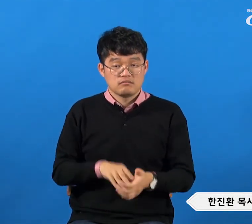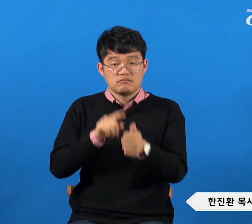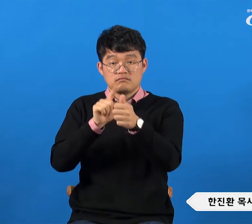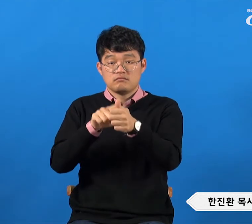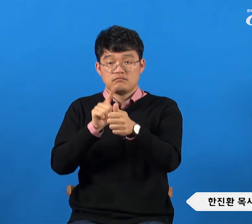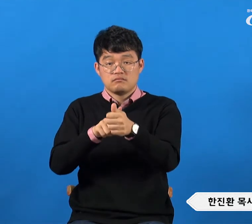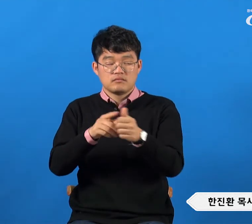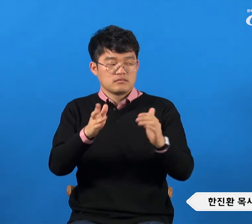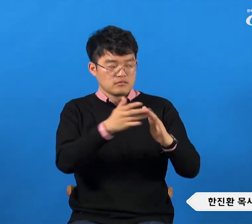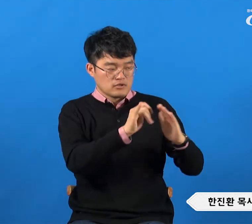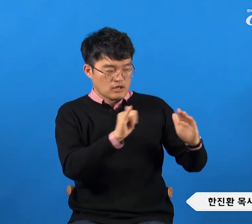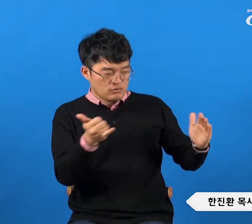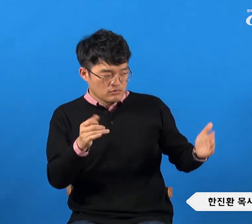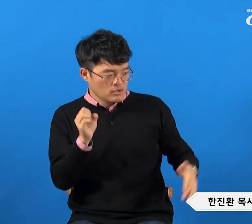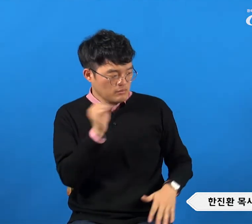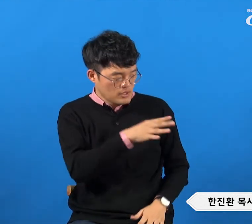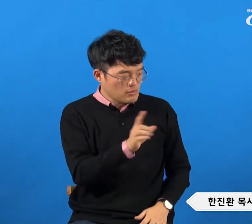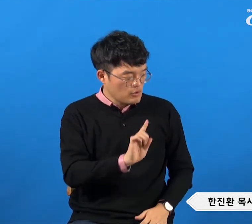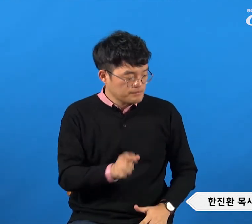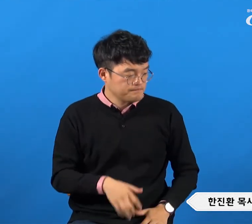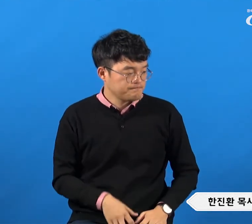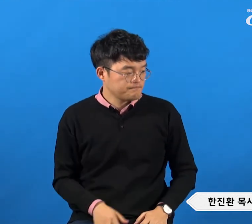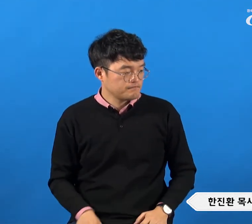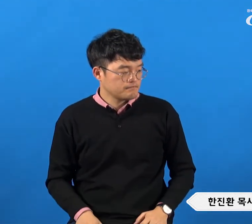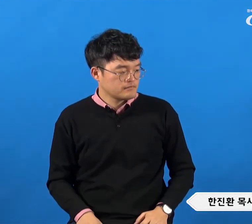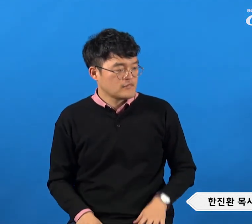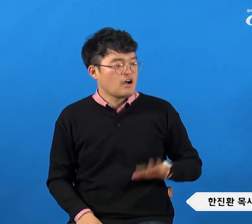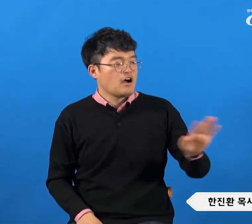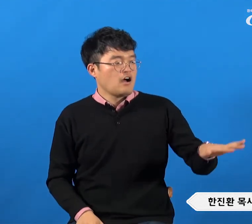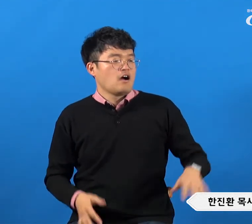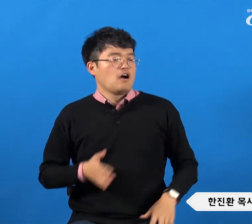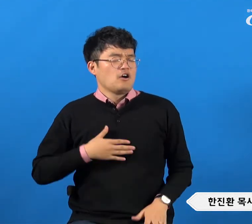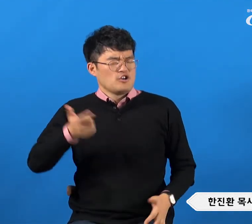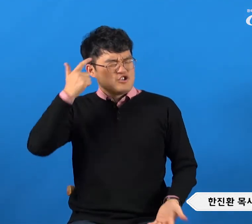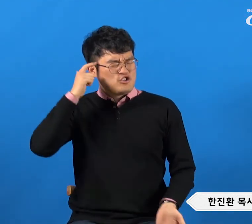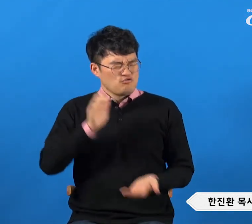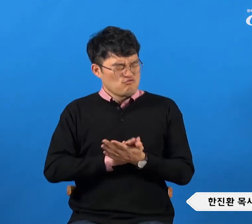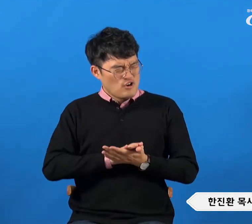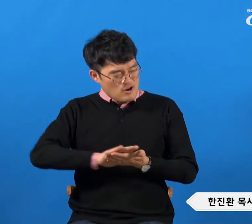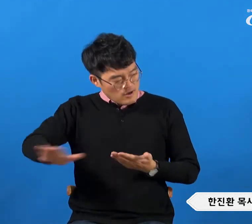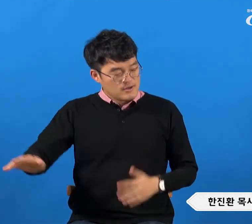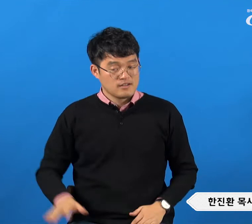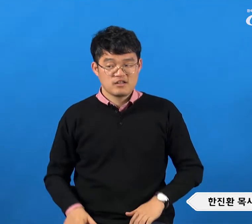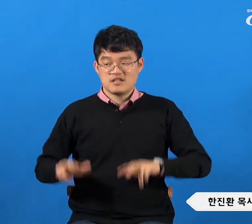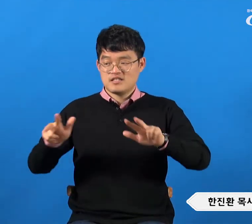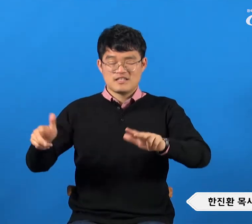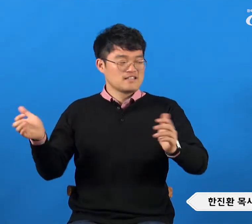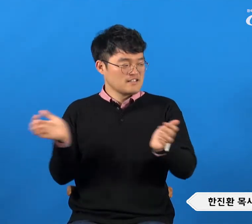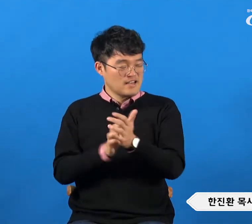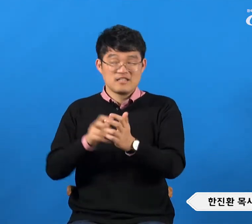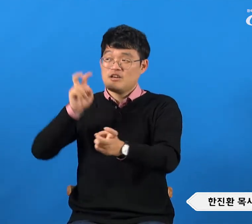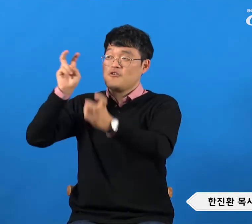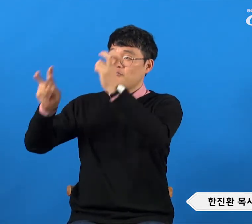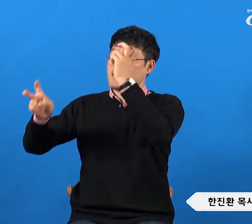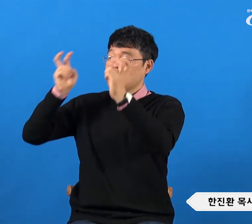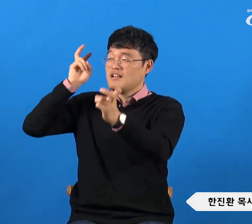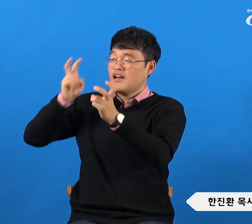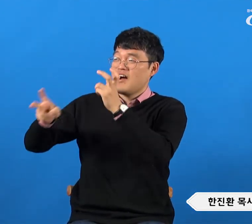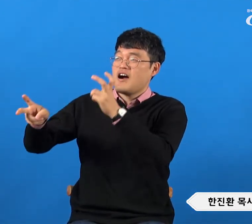그런데 그가 가족들에게 이렇게 말했다고 합니다. 속이 다 후련하다. 그동안 회사에